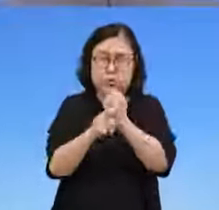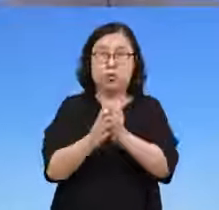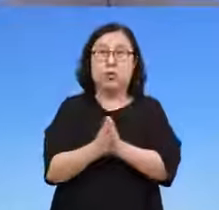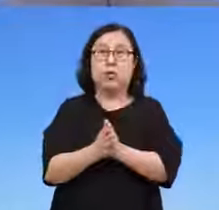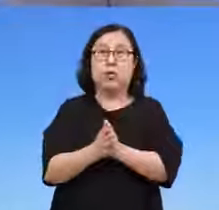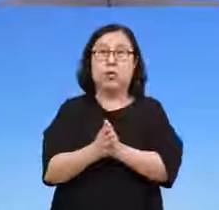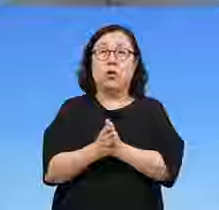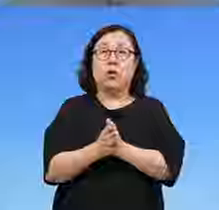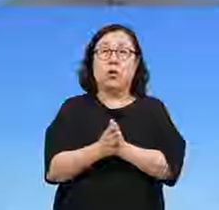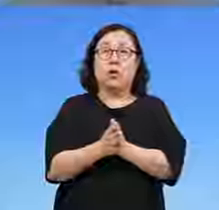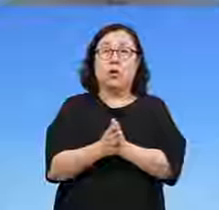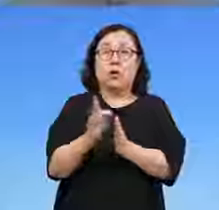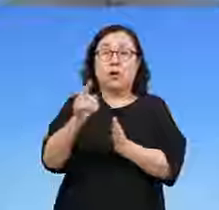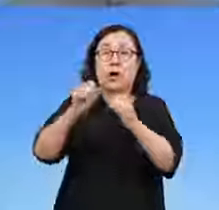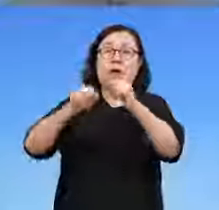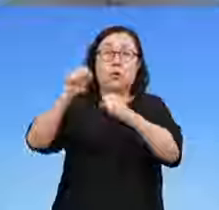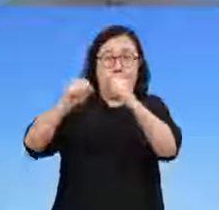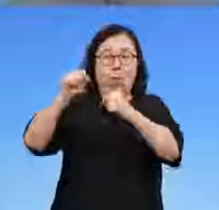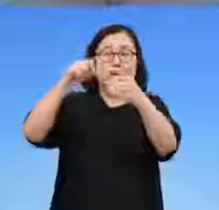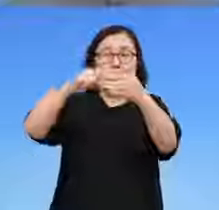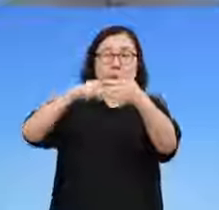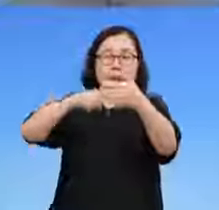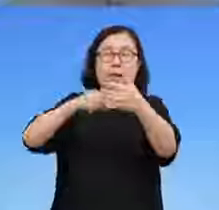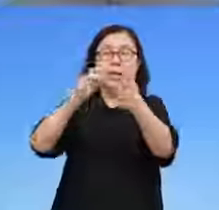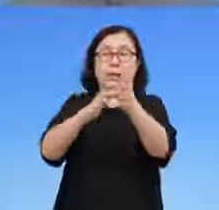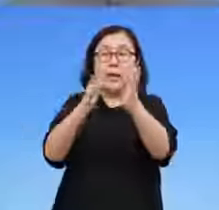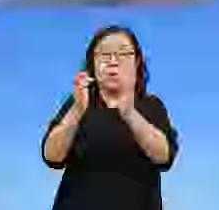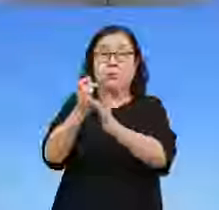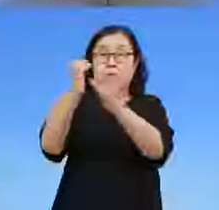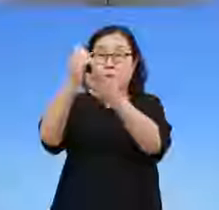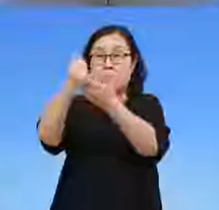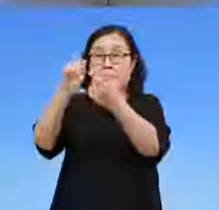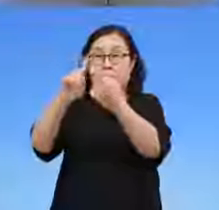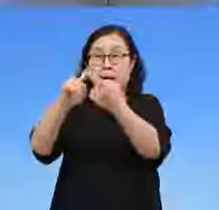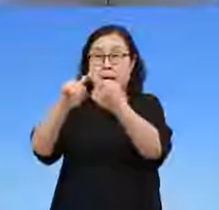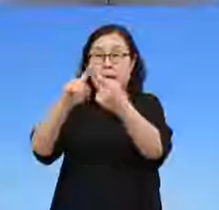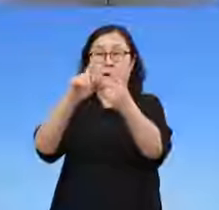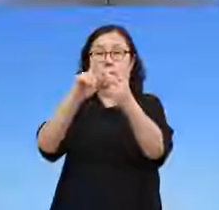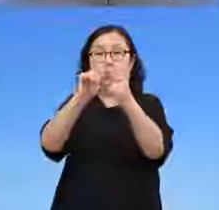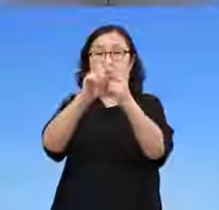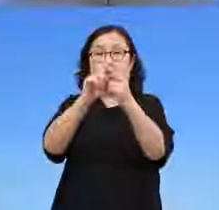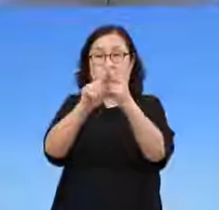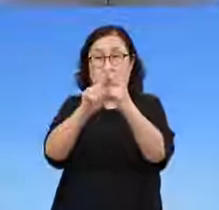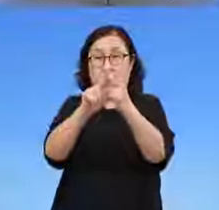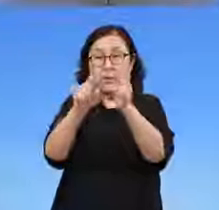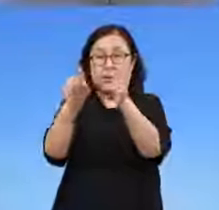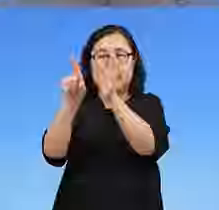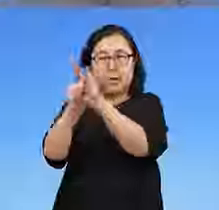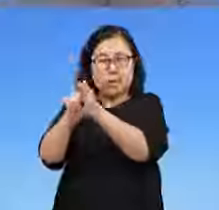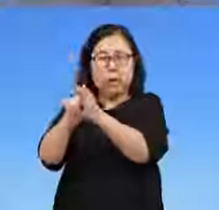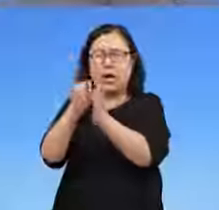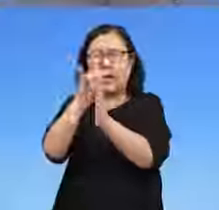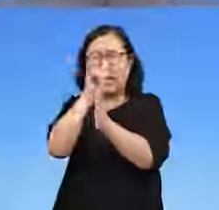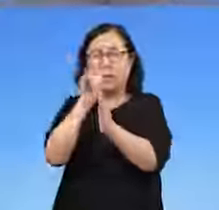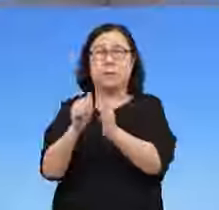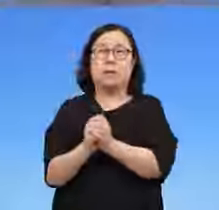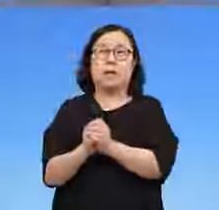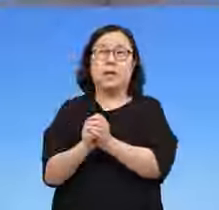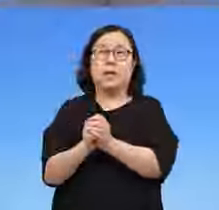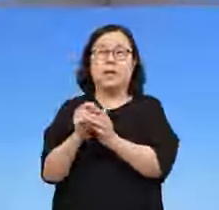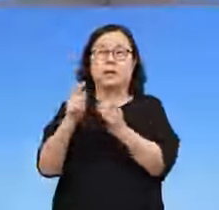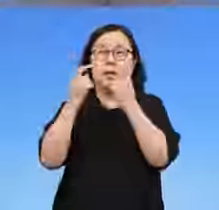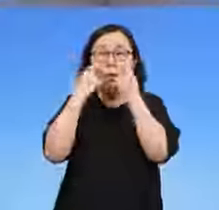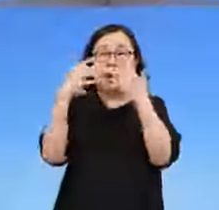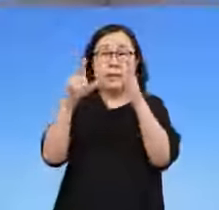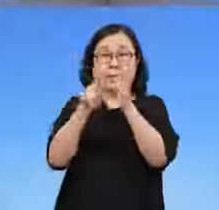대한 2가지 신뢰가 내포되어 있었기 때문입니다. 그 2가지 신뢰 중에 첫 번째 신뢰가 뭡니까?